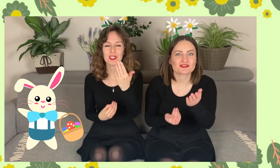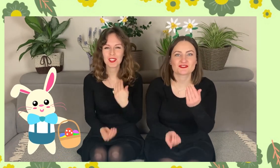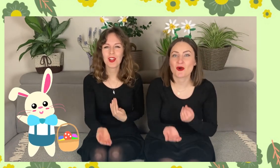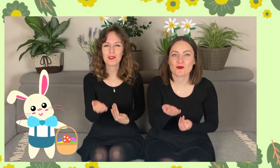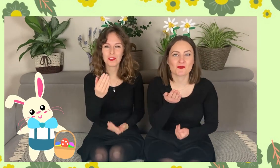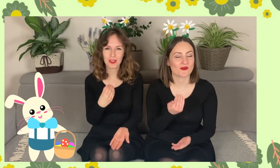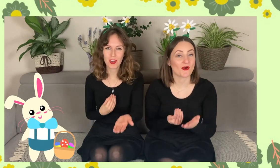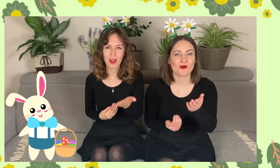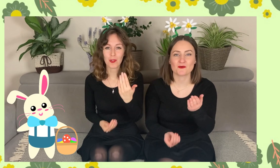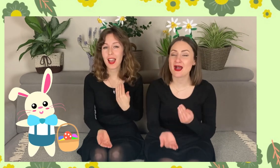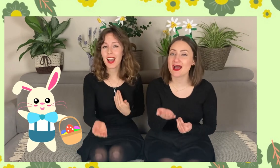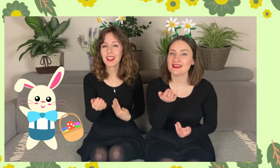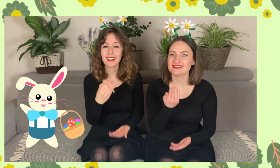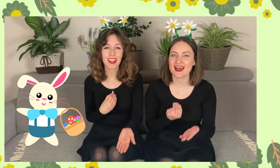stołu kłowa nas,